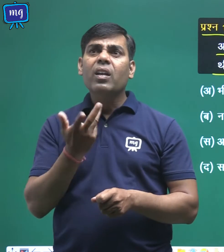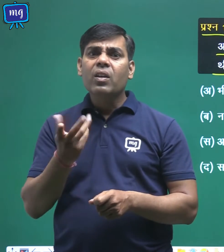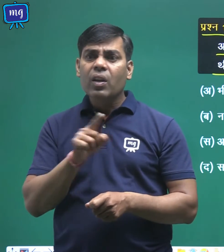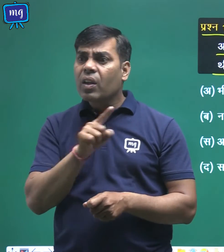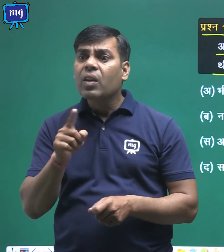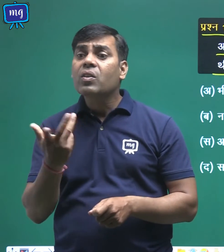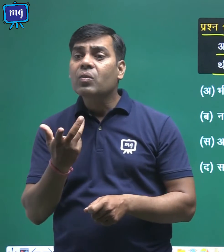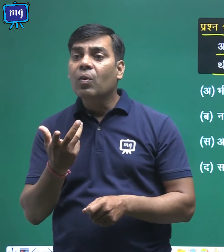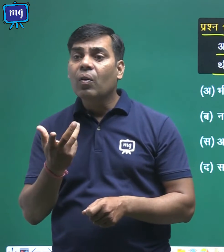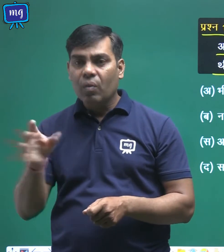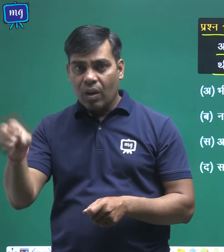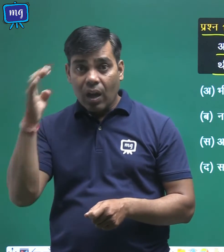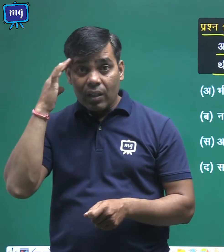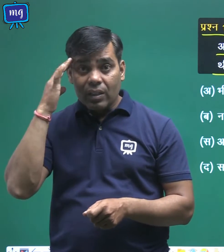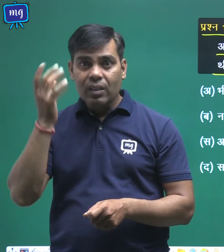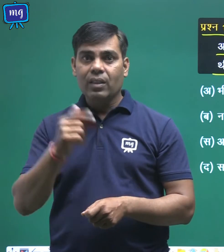थी?